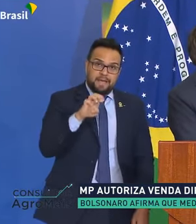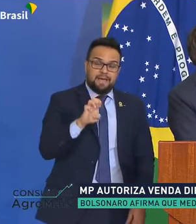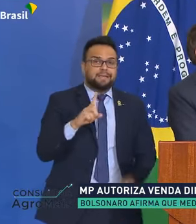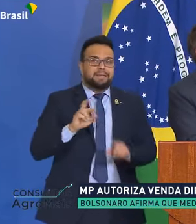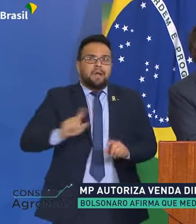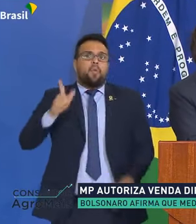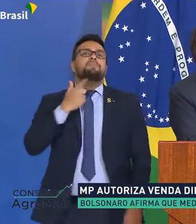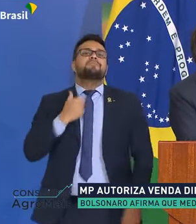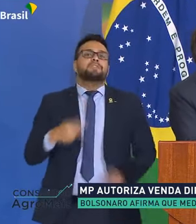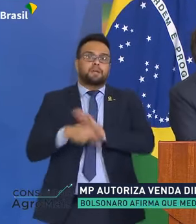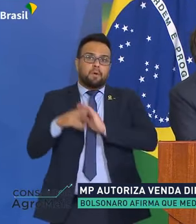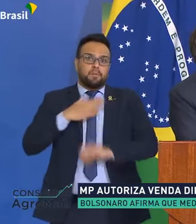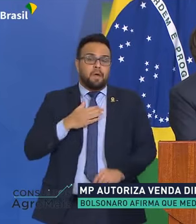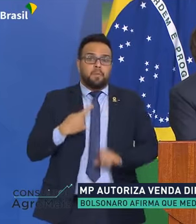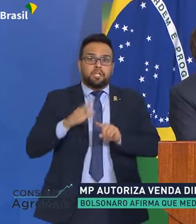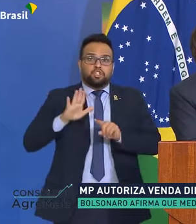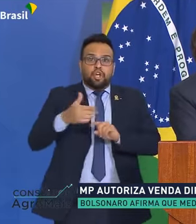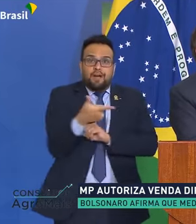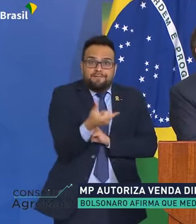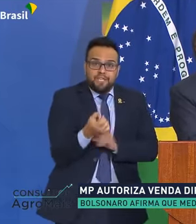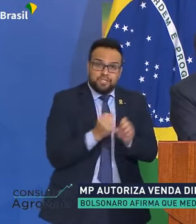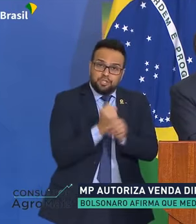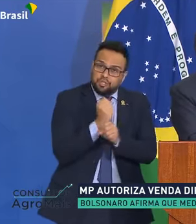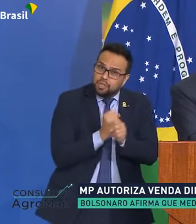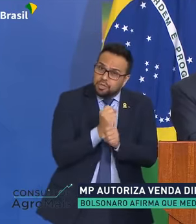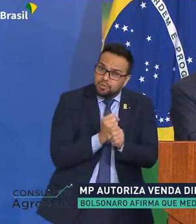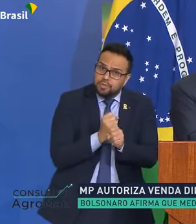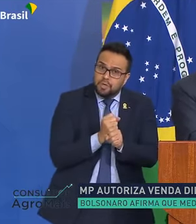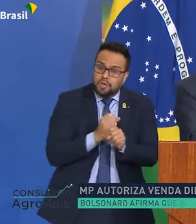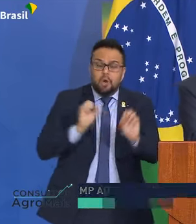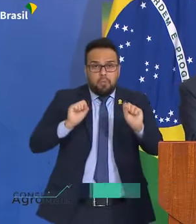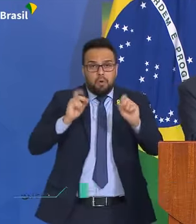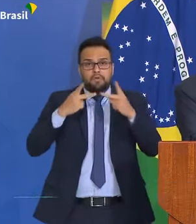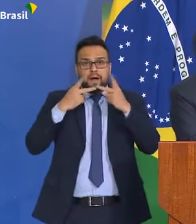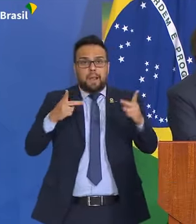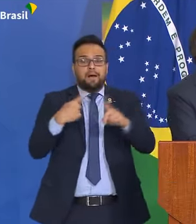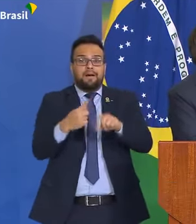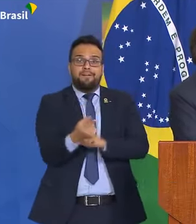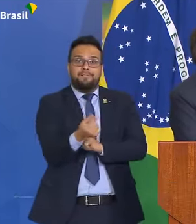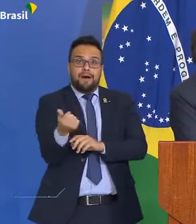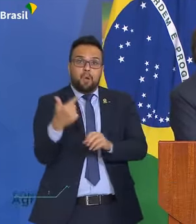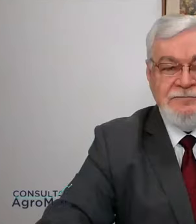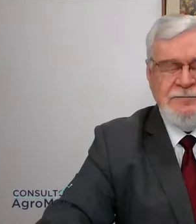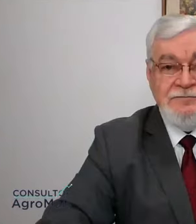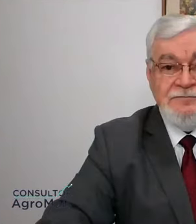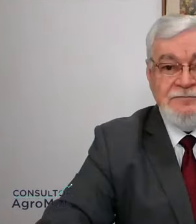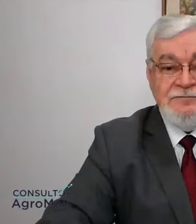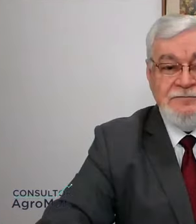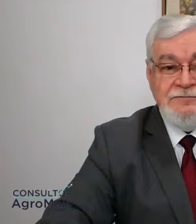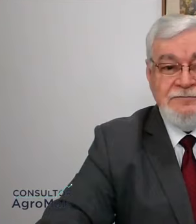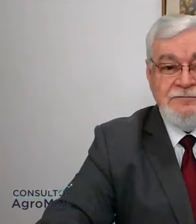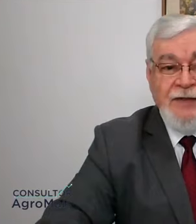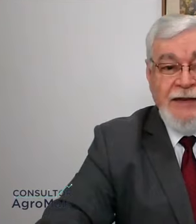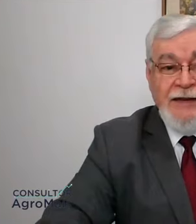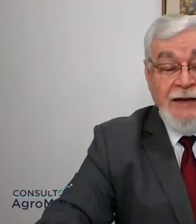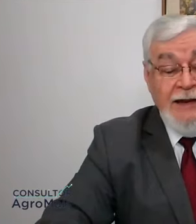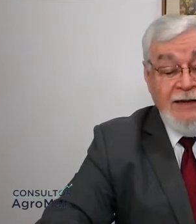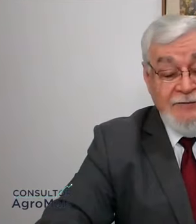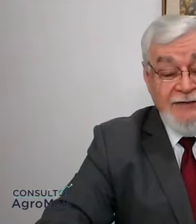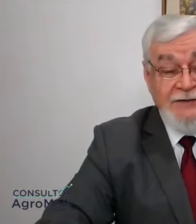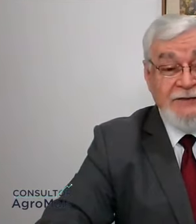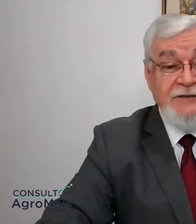que tá 20 anos sem ser regulamentada a gente vai poder falar que o preço combustível vai começar a baixar um Oi